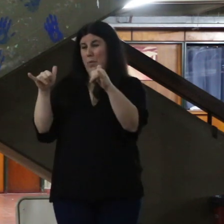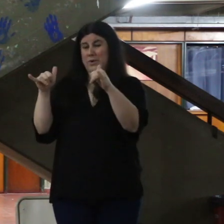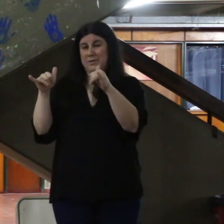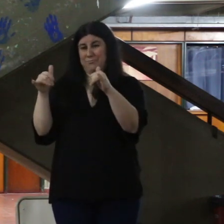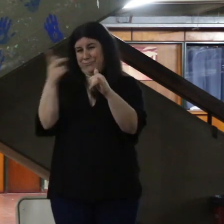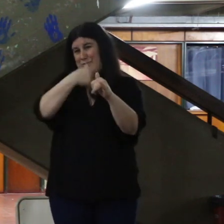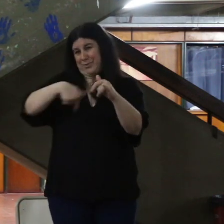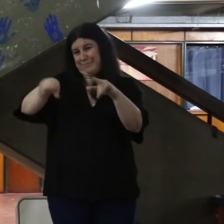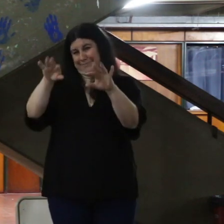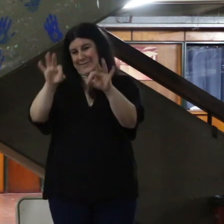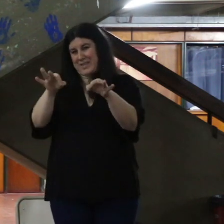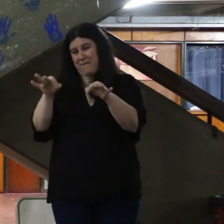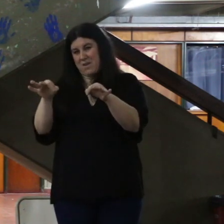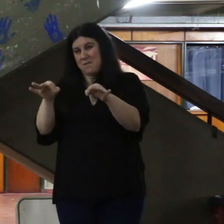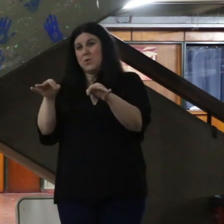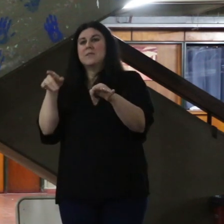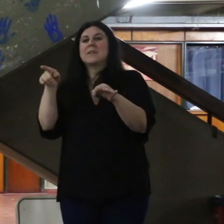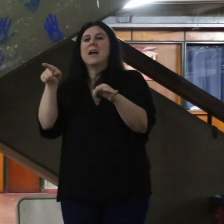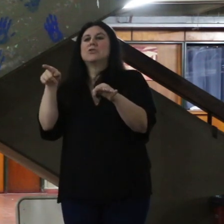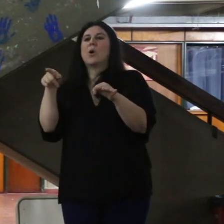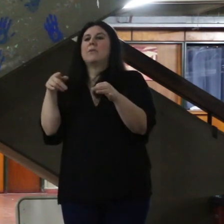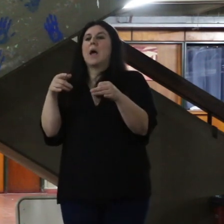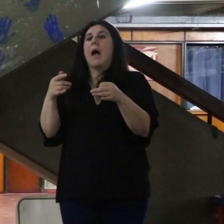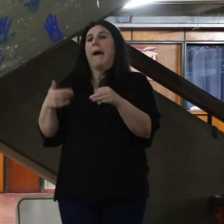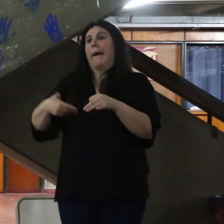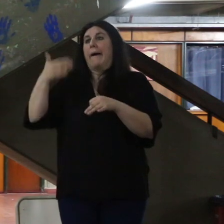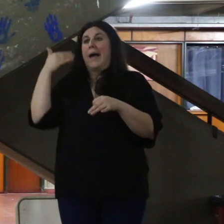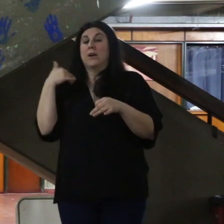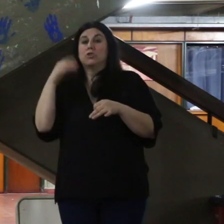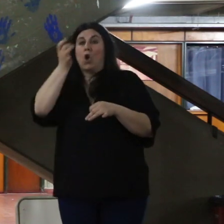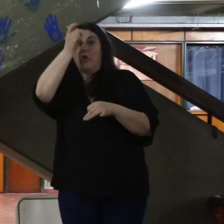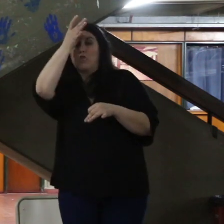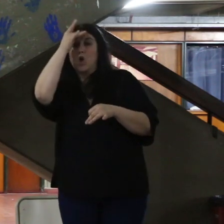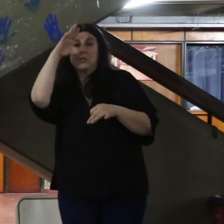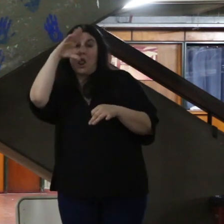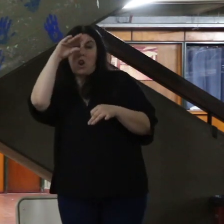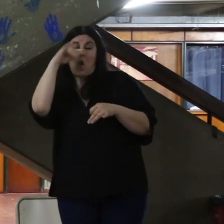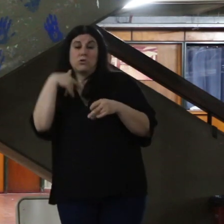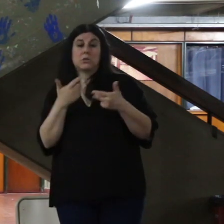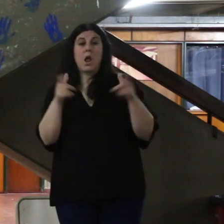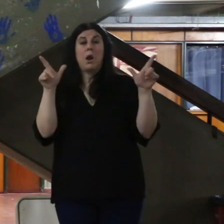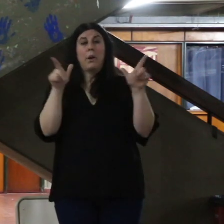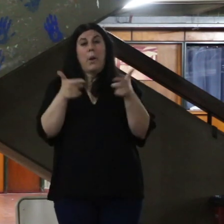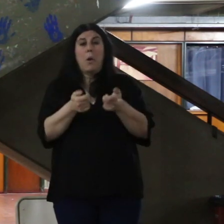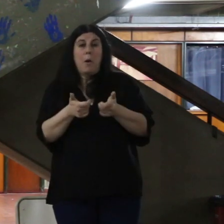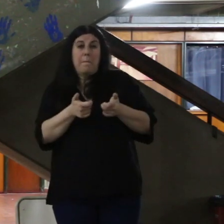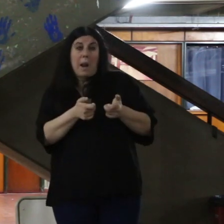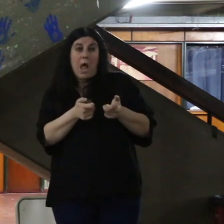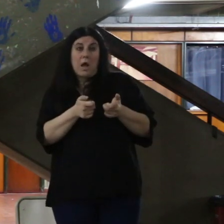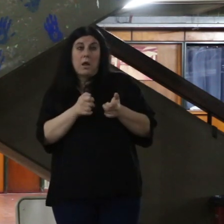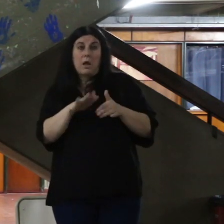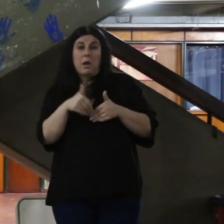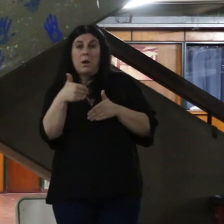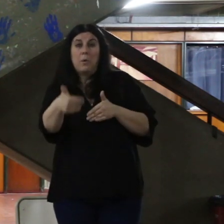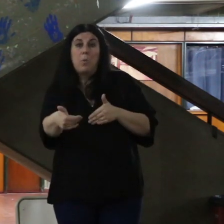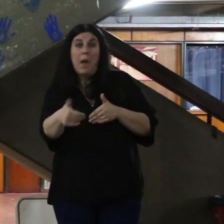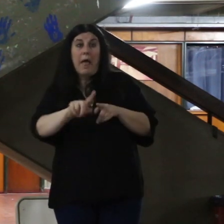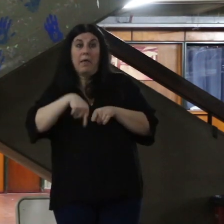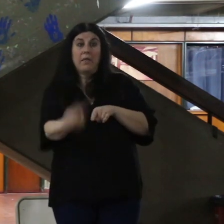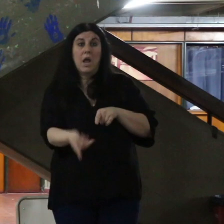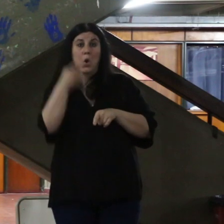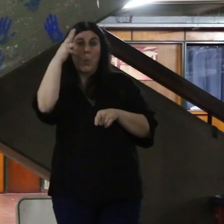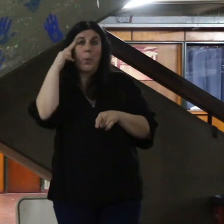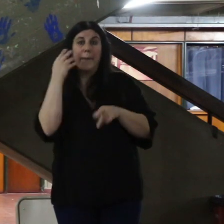a jugar a la Play a las 12 de la noche y a las 2 de la mañana hacían el trabajo de